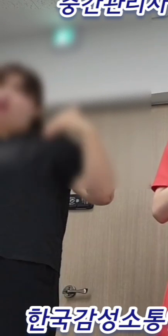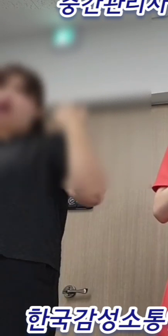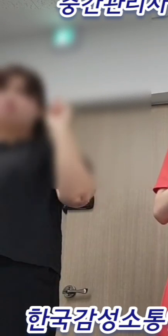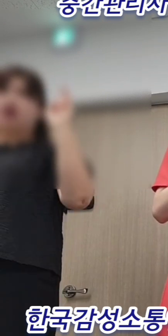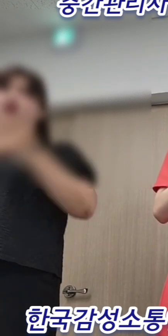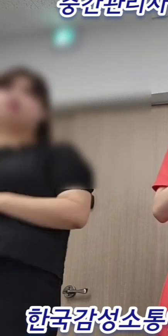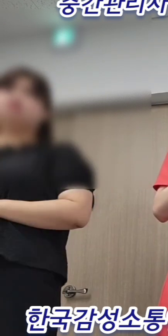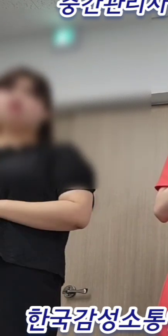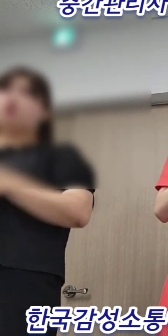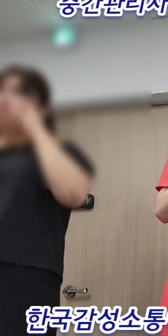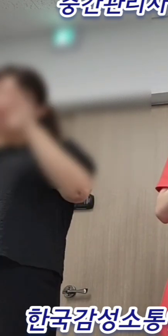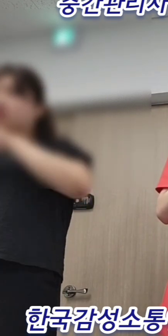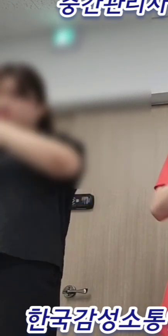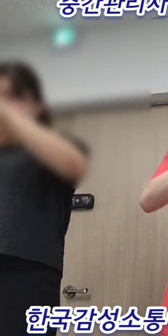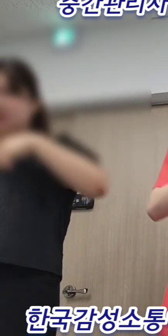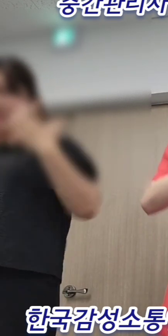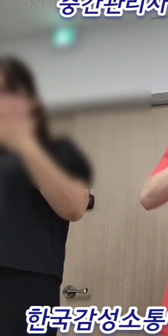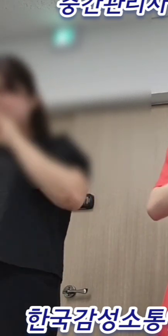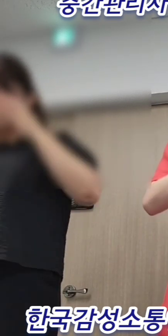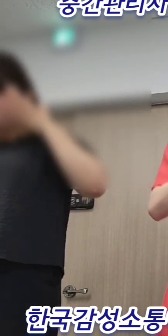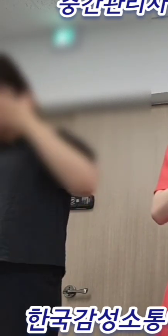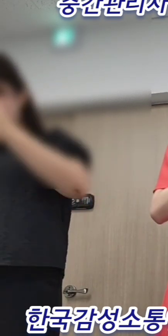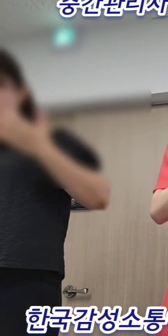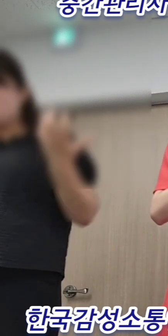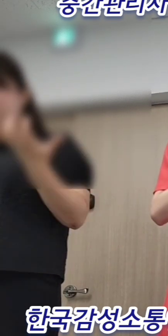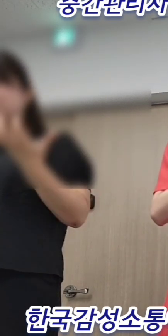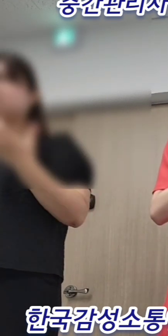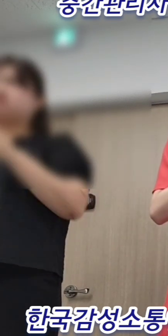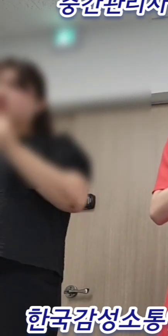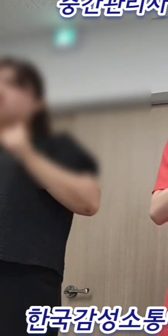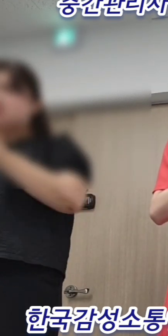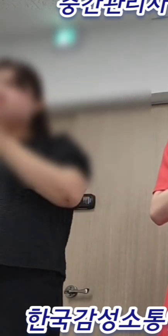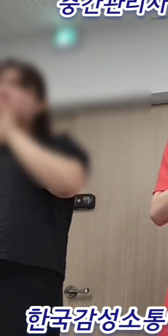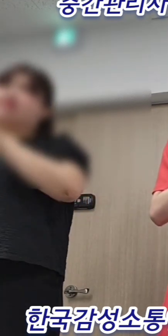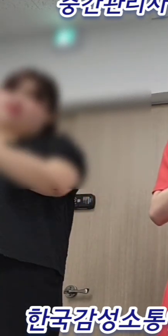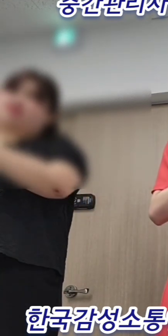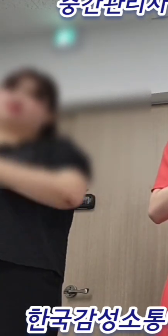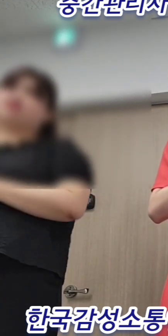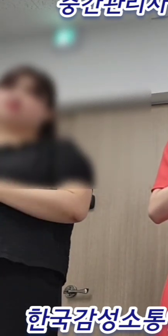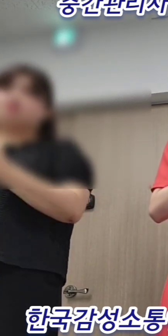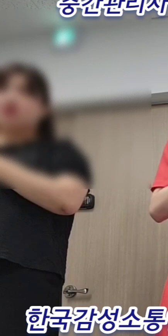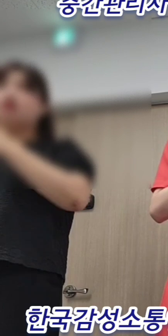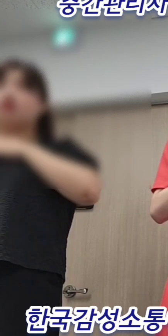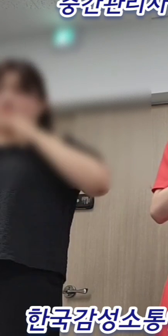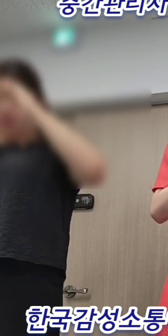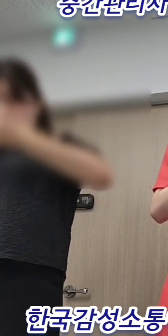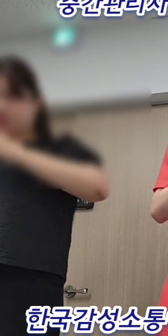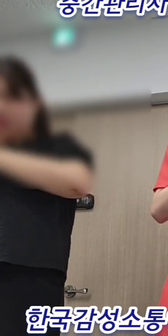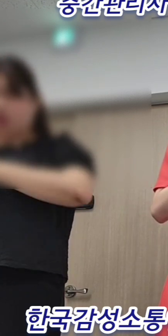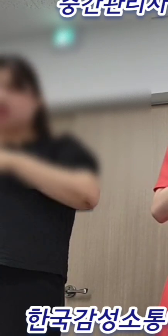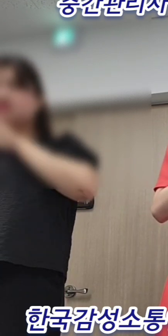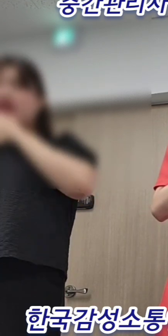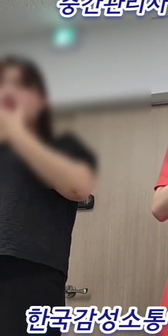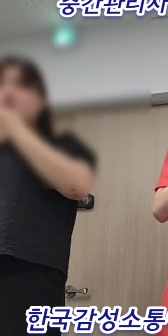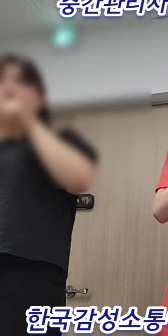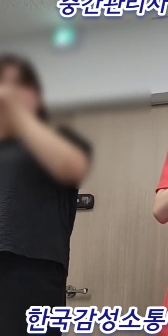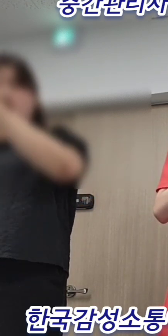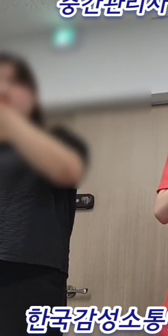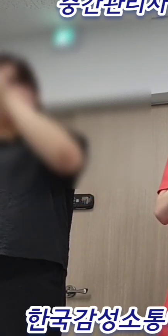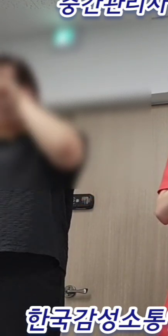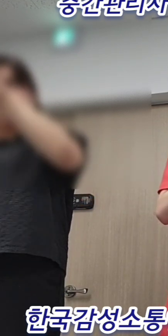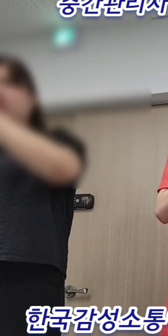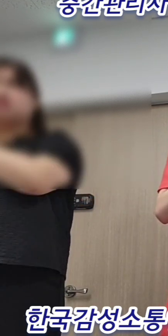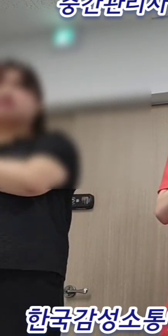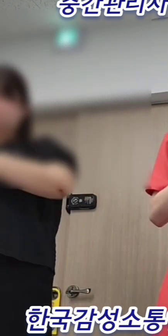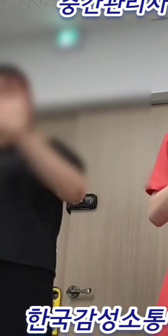너무 열심히 살고 있어요 그냥 열심히 살다 보니까 내가 진짜 좋아하는 거 내가 진짜 행복해지는 것이 뭔지를 잘